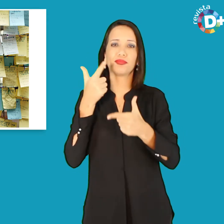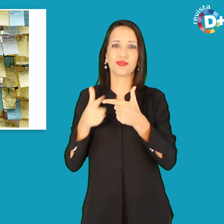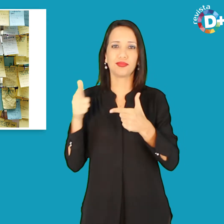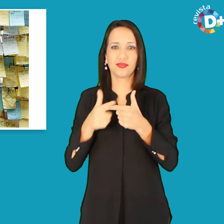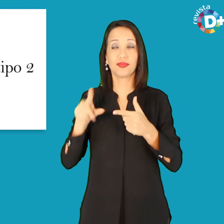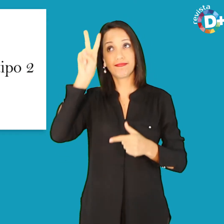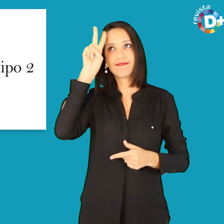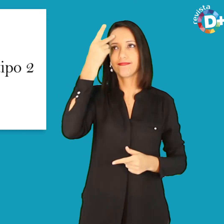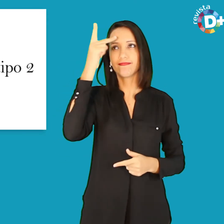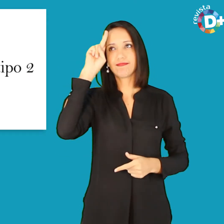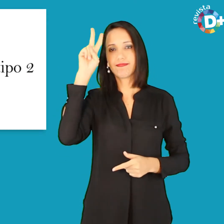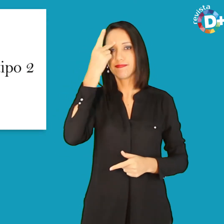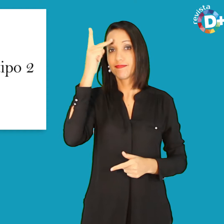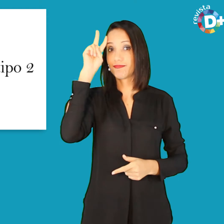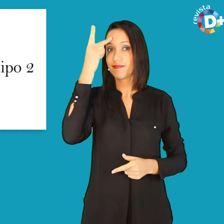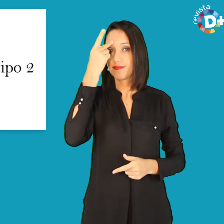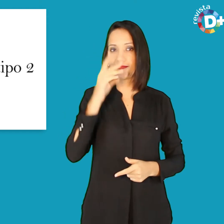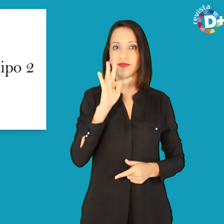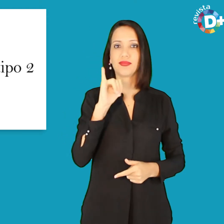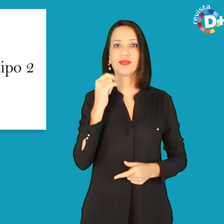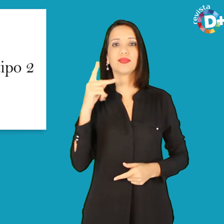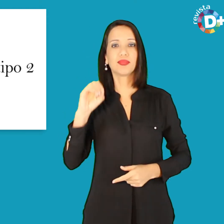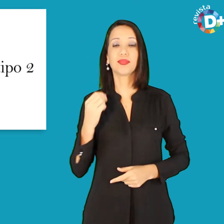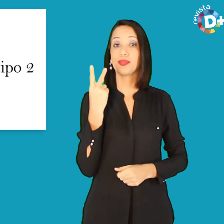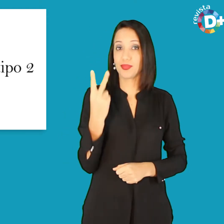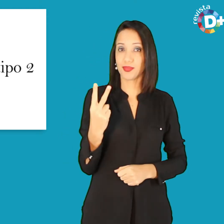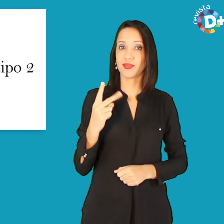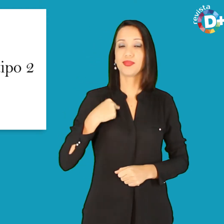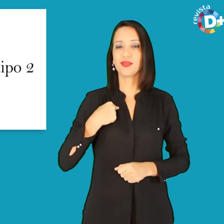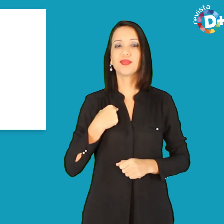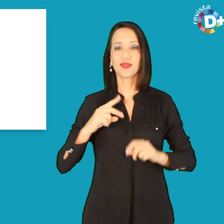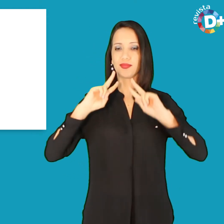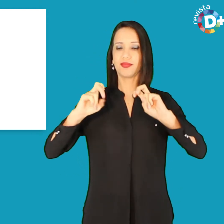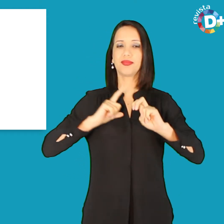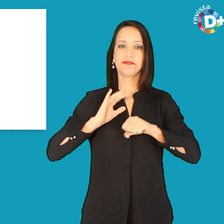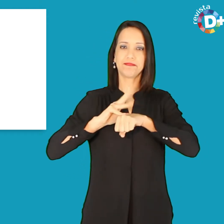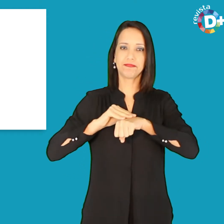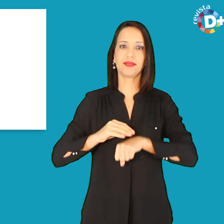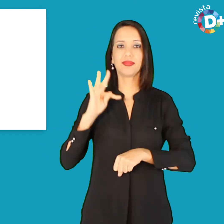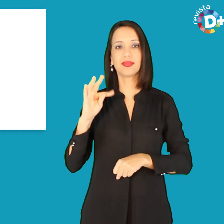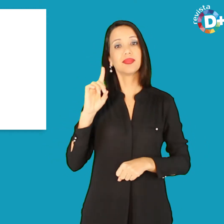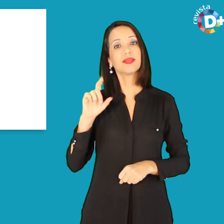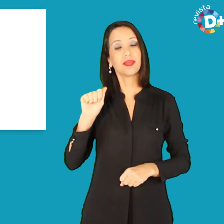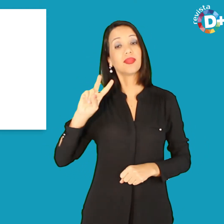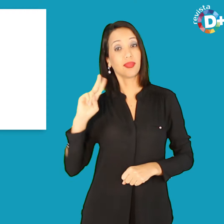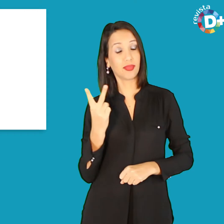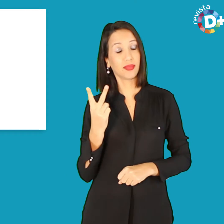bipolar tipo 2, também fui diagnosticada com TDAH. Conta. A parte difícil é fazer várias coisas ao